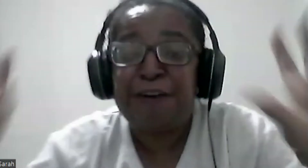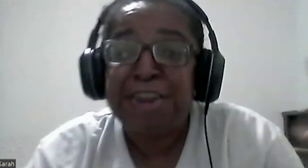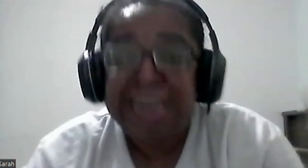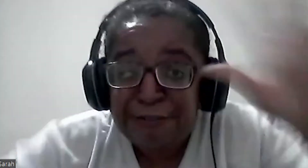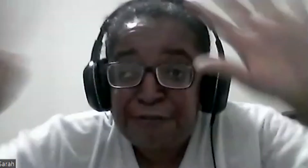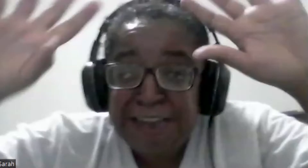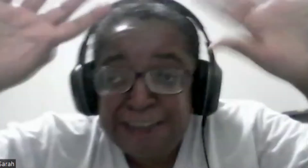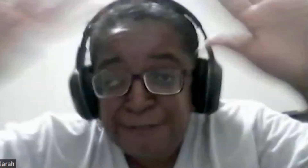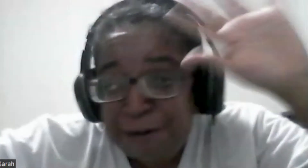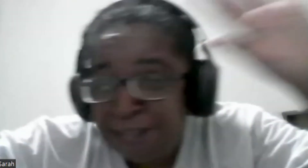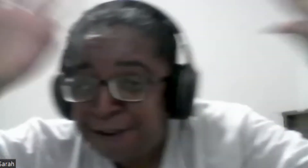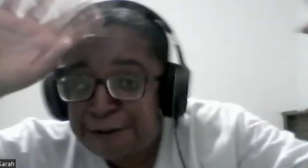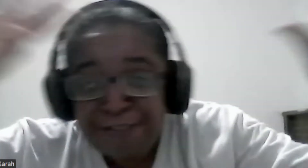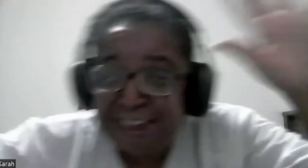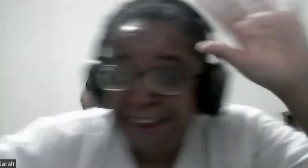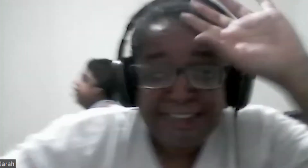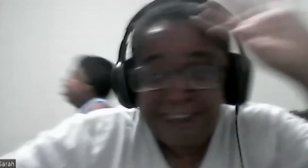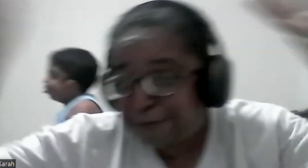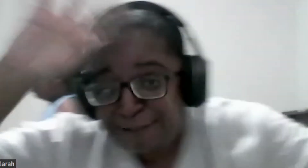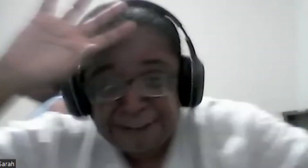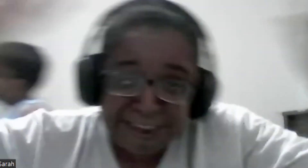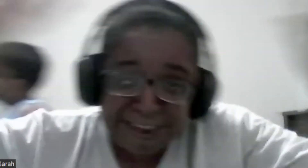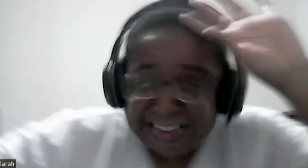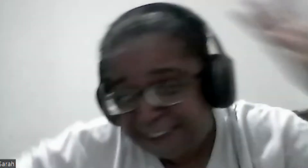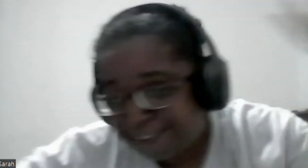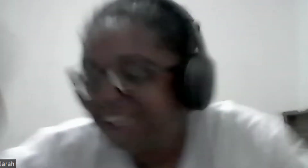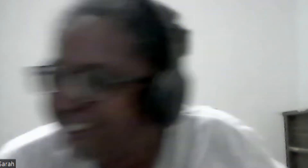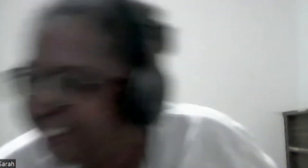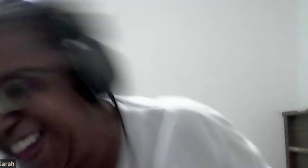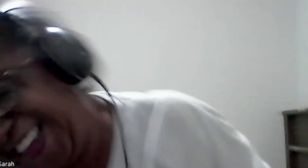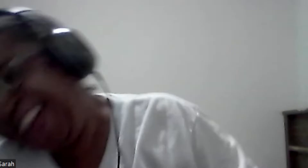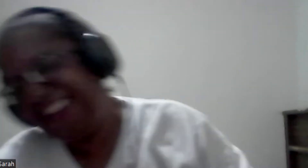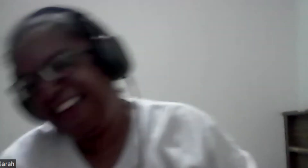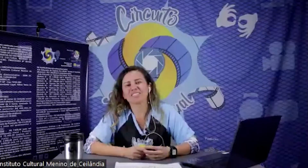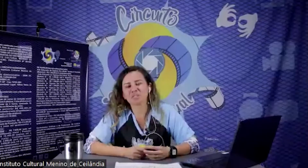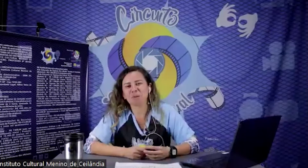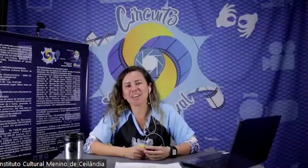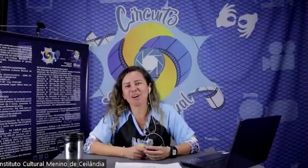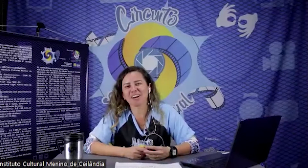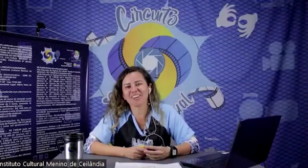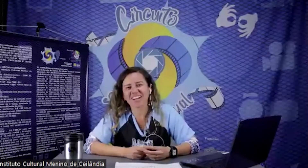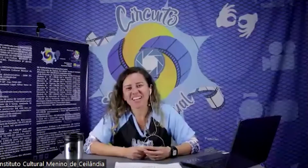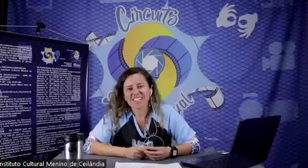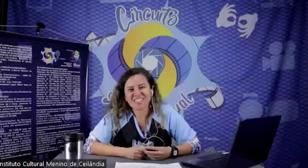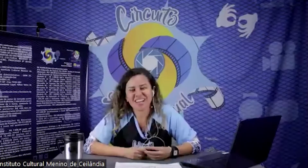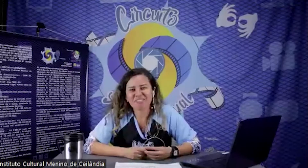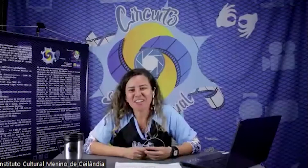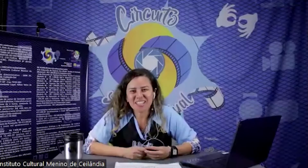em casa feliz da vida com essa novidade. Sara não está falando errado. Tá falando espanhol agora. Sara nunca esteve